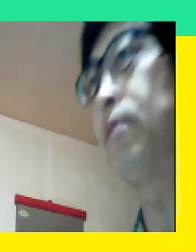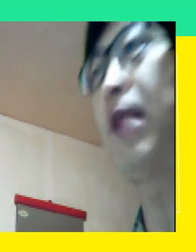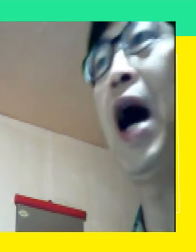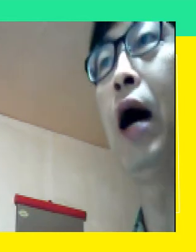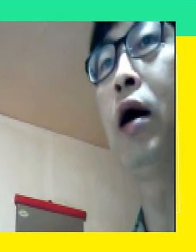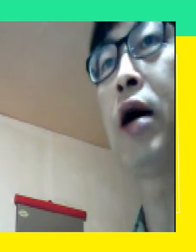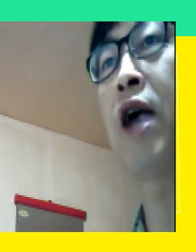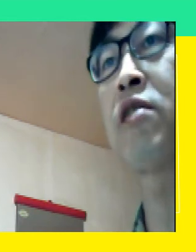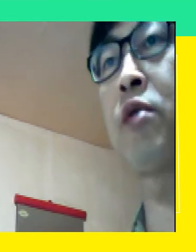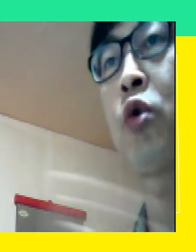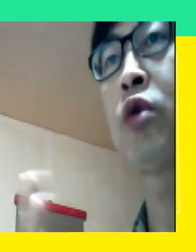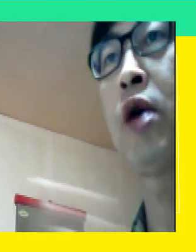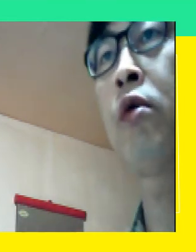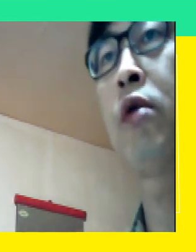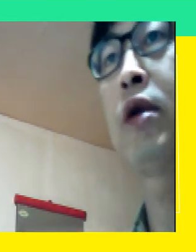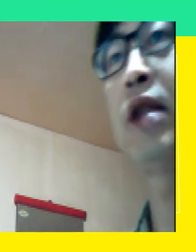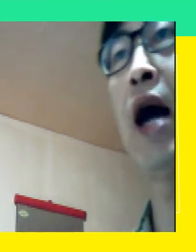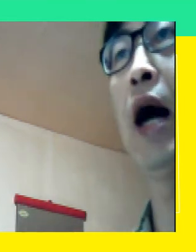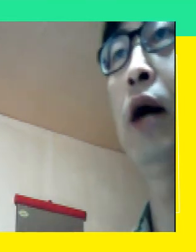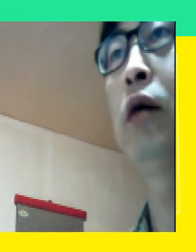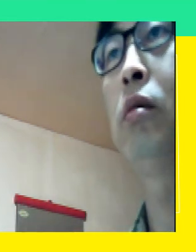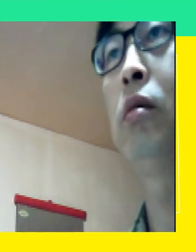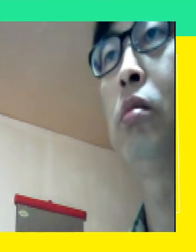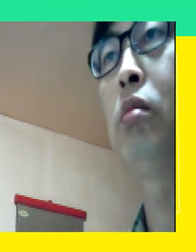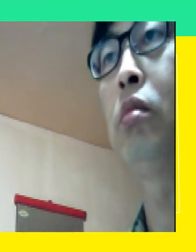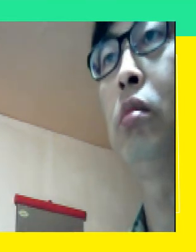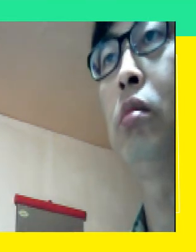나 가슴에 손으로 내고 나